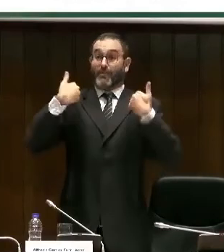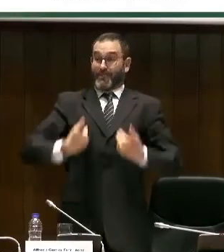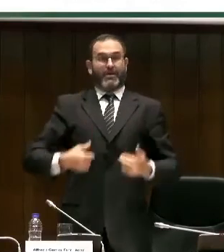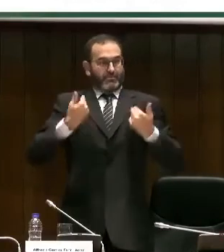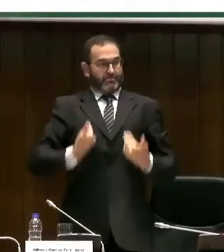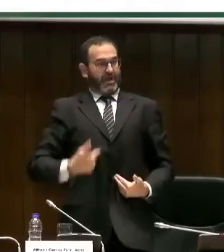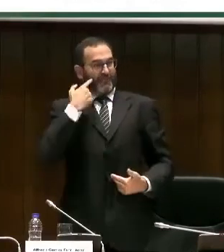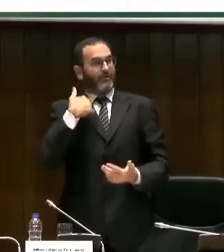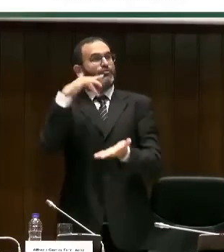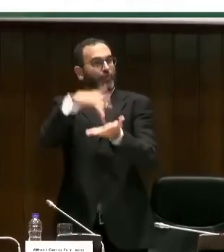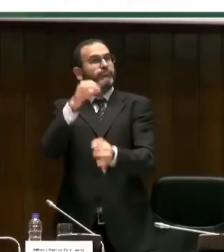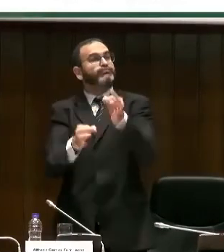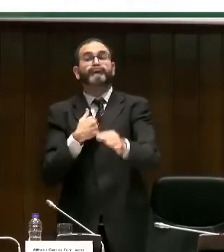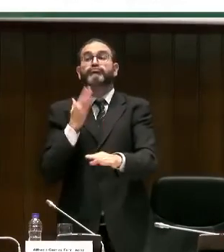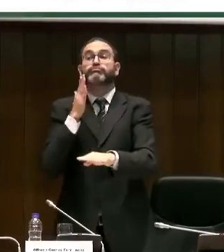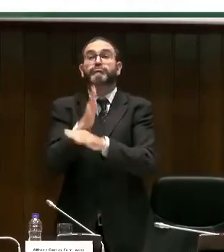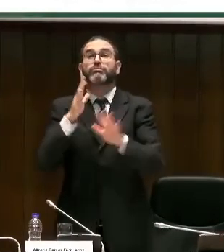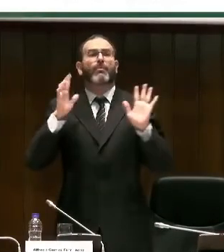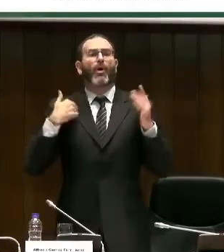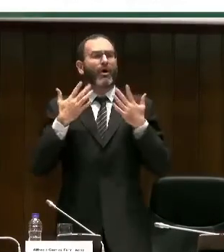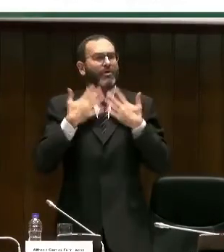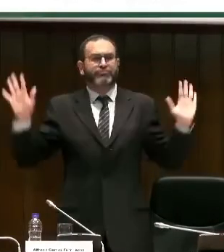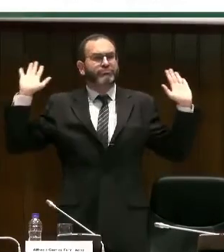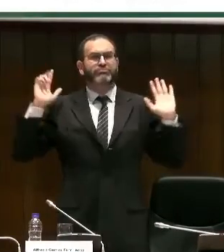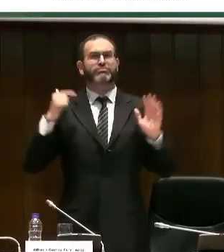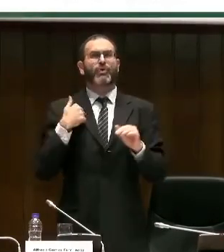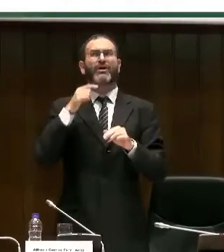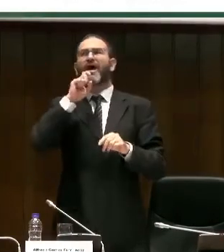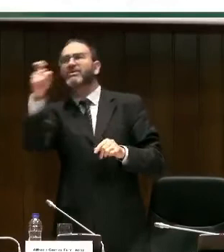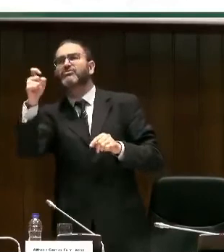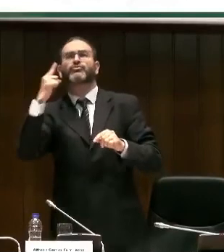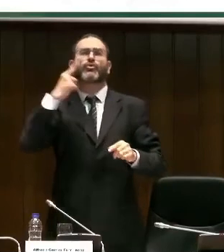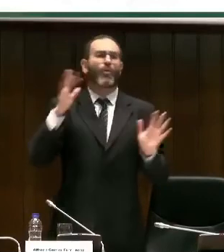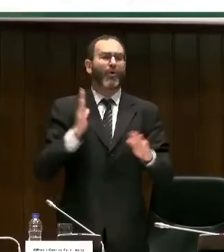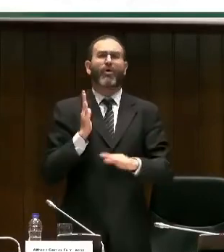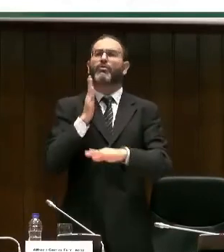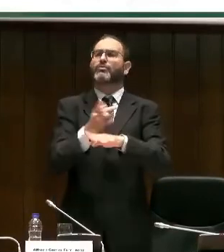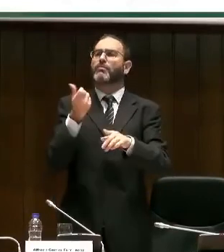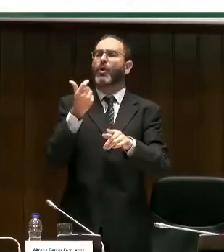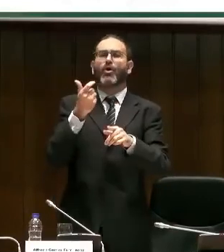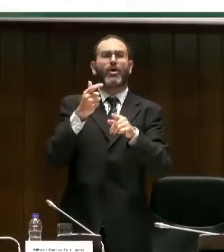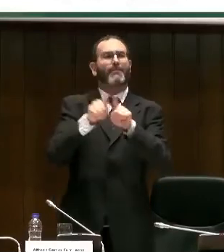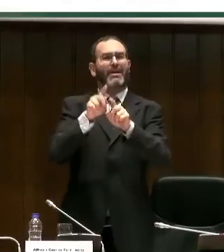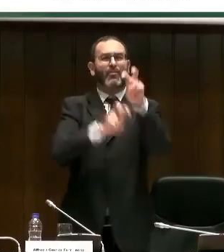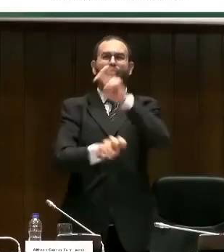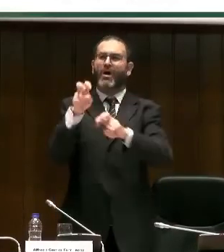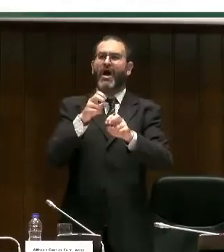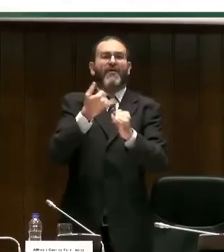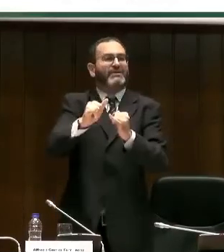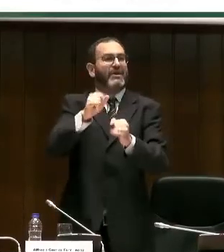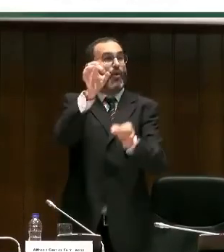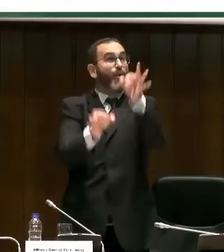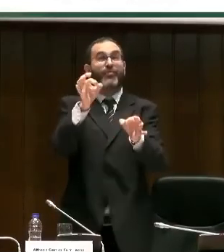servicios tan específicos como es el del ámbito educativo. A mí me ha pasado de acudir a un juicio y sin decir que soy una persona